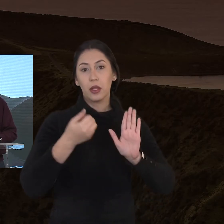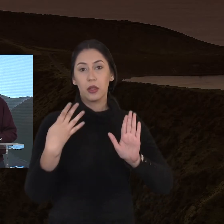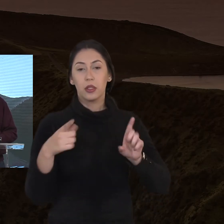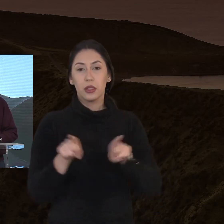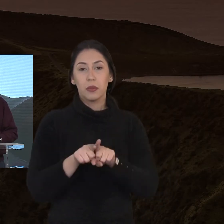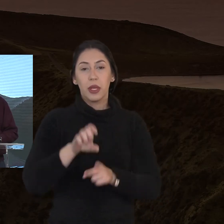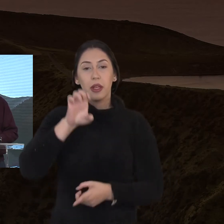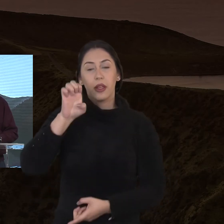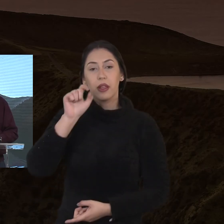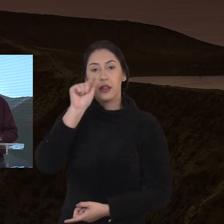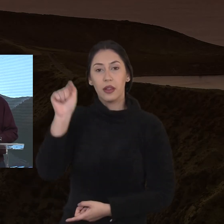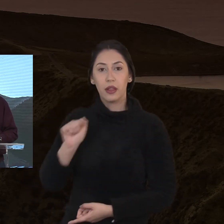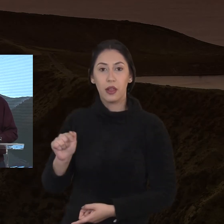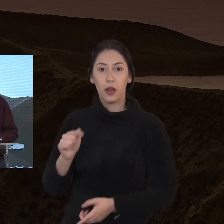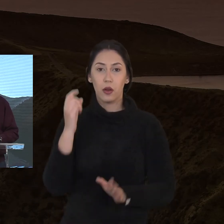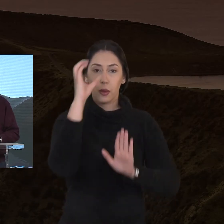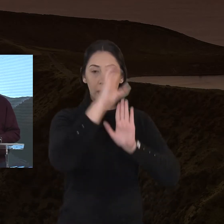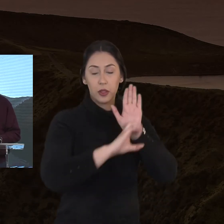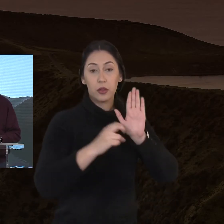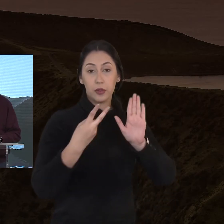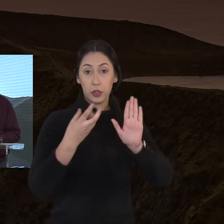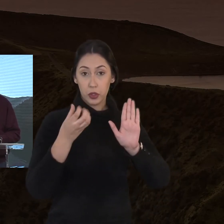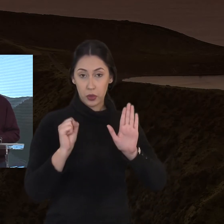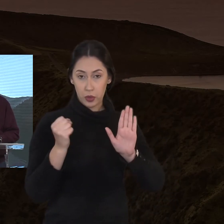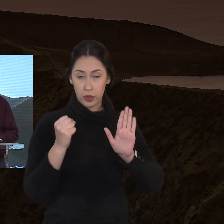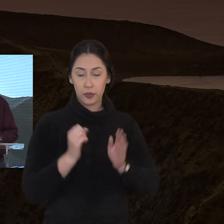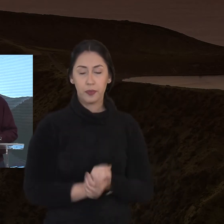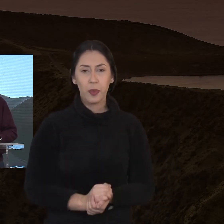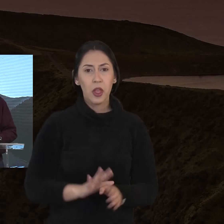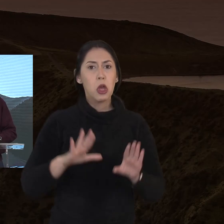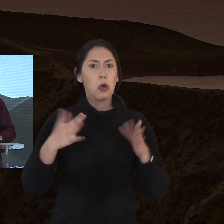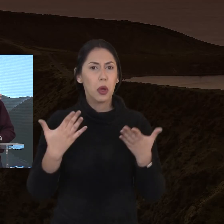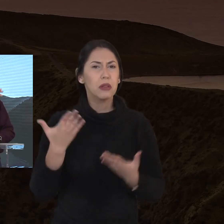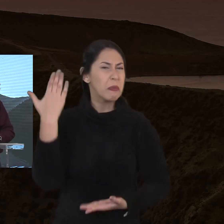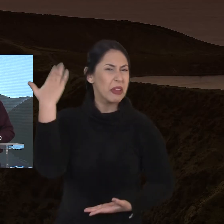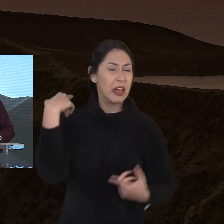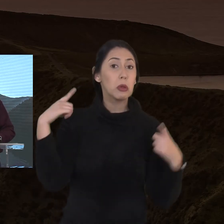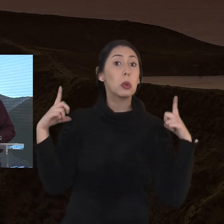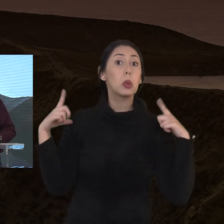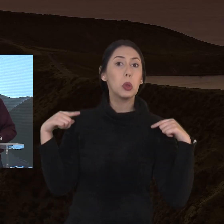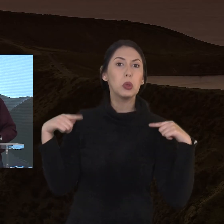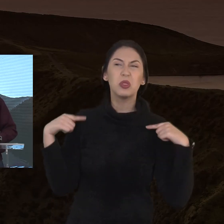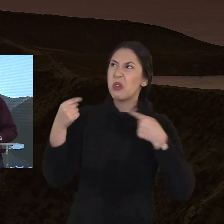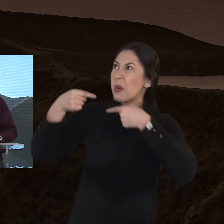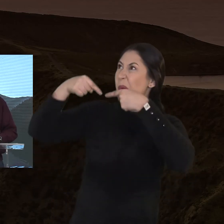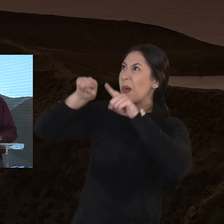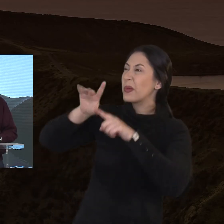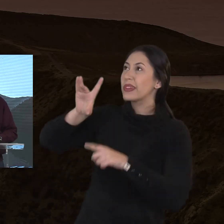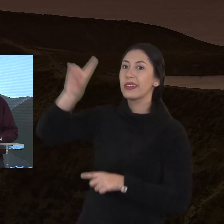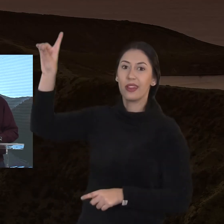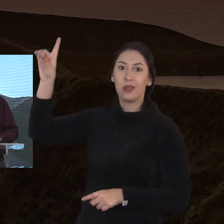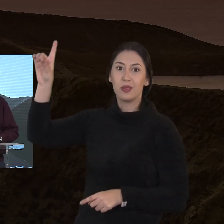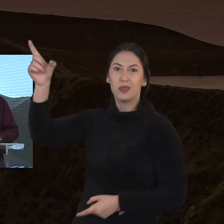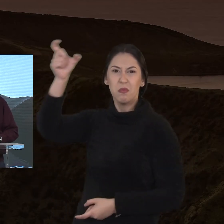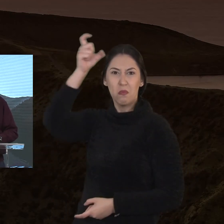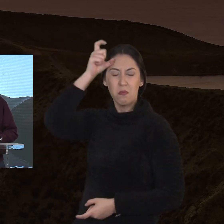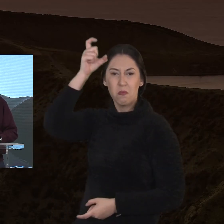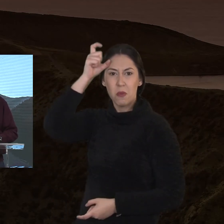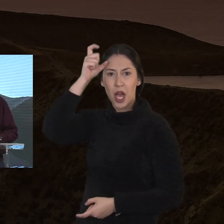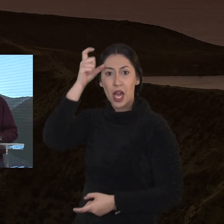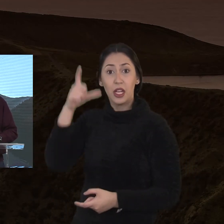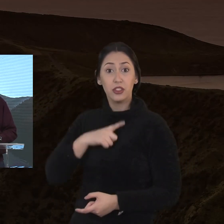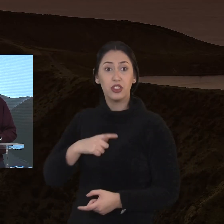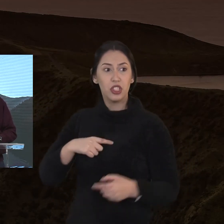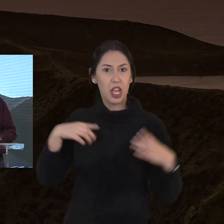ezequiel 28 quando o satanás rebelou contra deus tinha todo um exército de anjos ali um